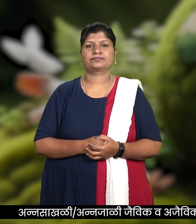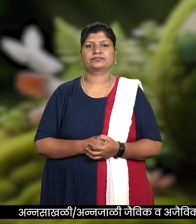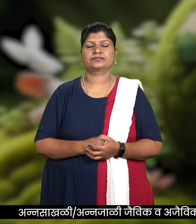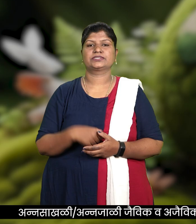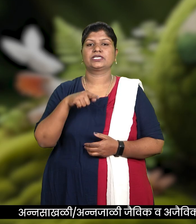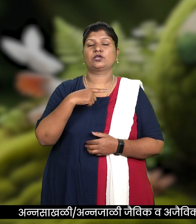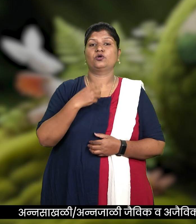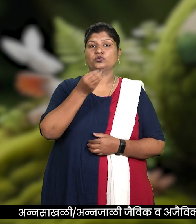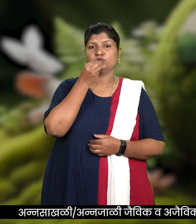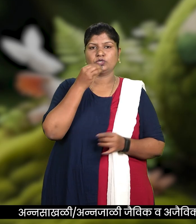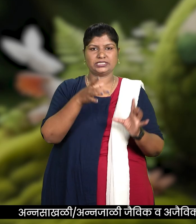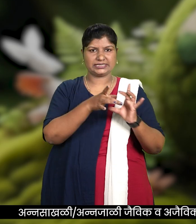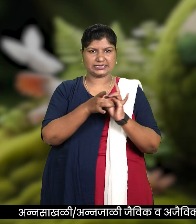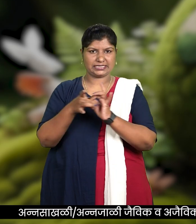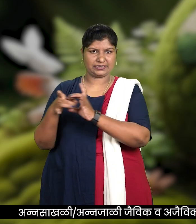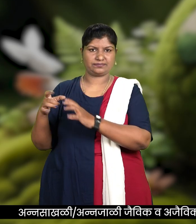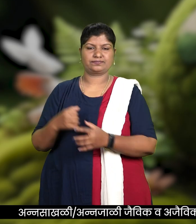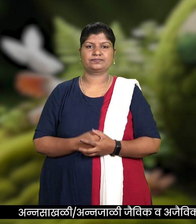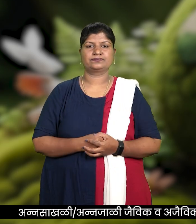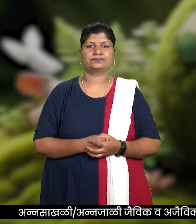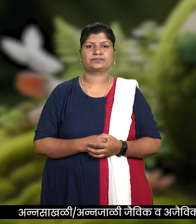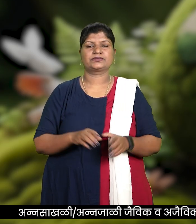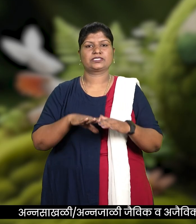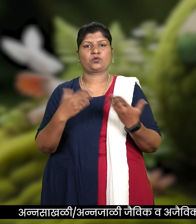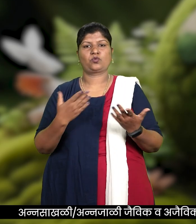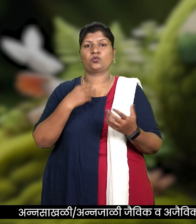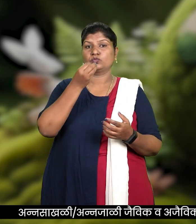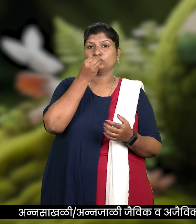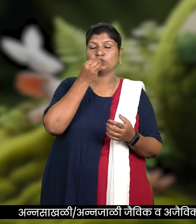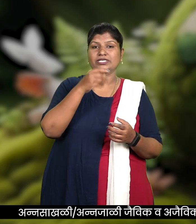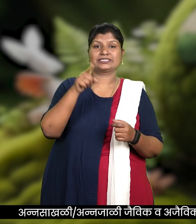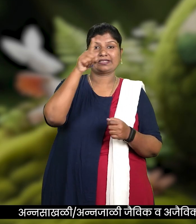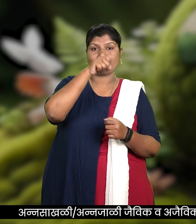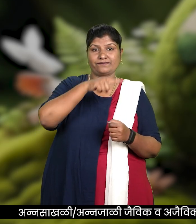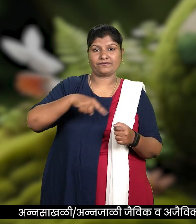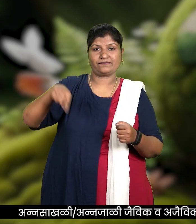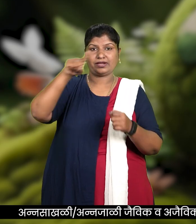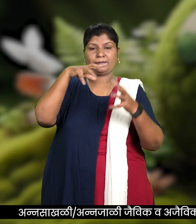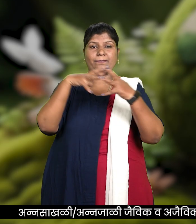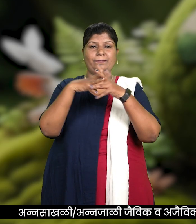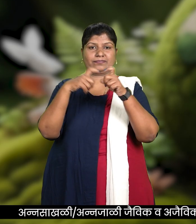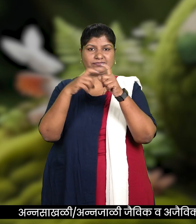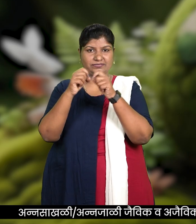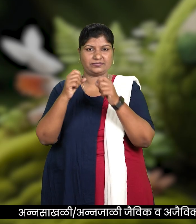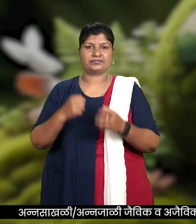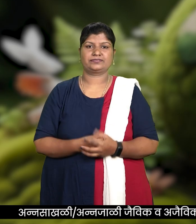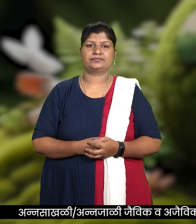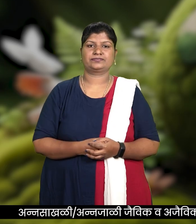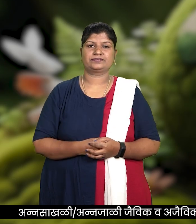अन्न साखळी, अन्न जाळी, जैविक व अजैविक घटकांमधील परस्परावलंबन पोषक तत्वे आणि ऊर्जेच्या